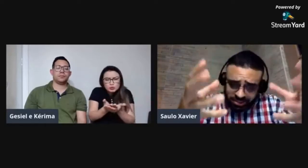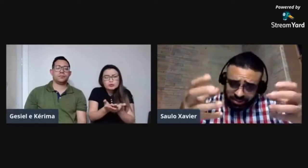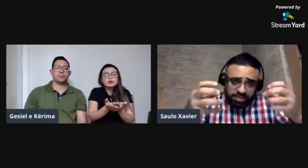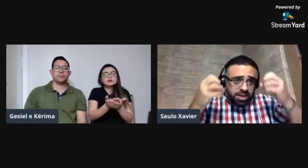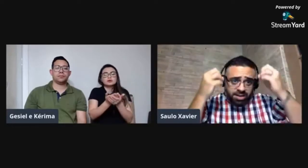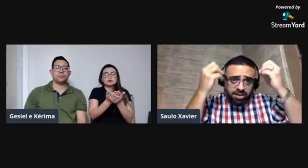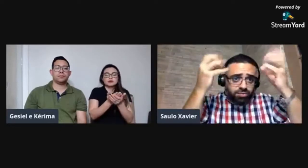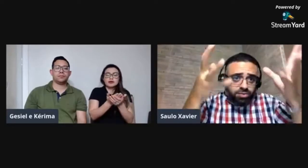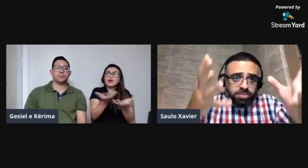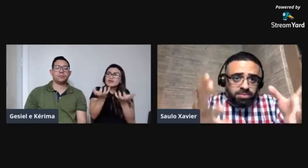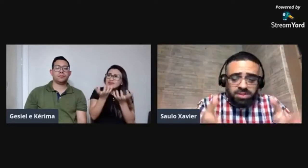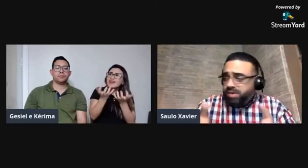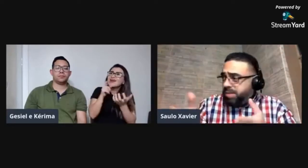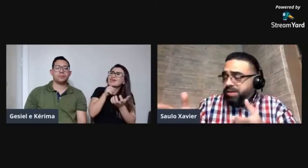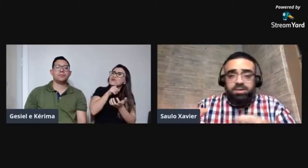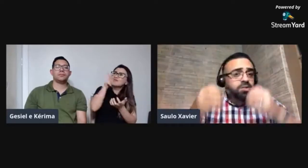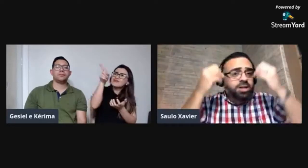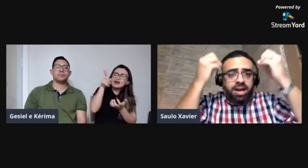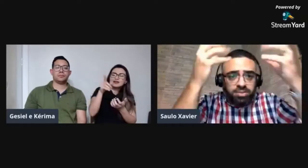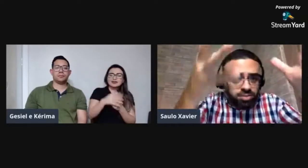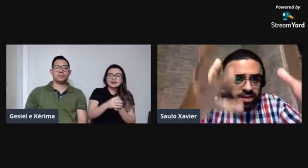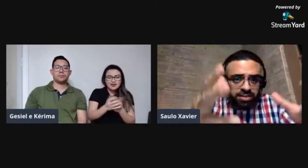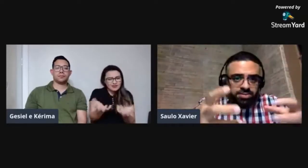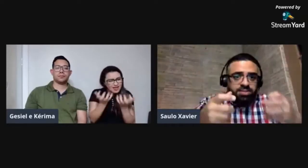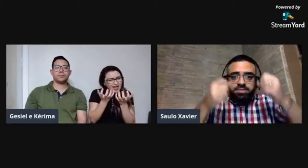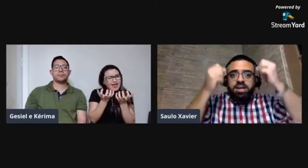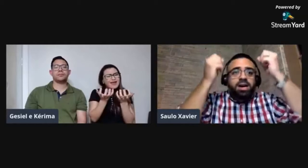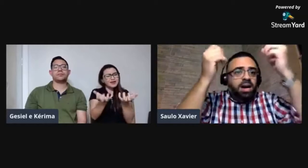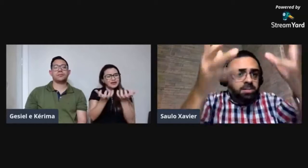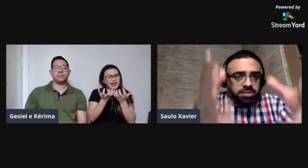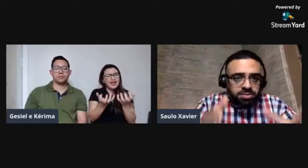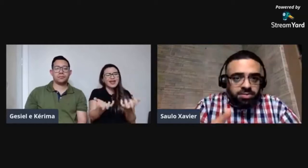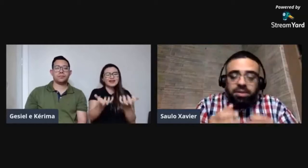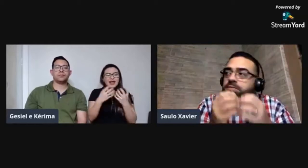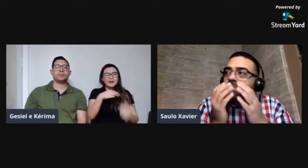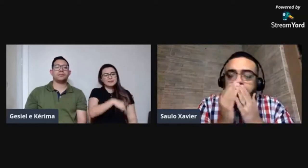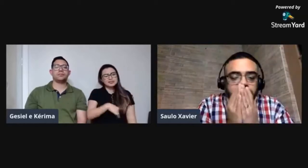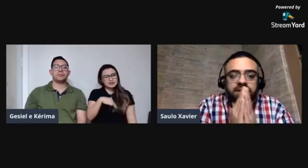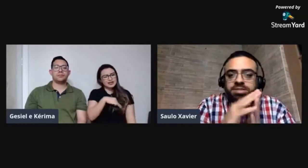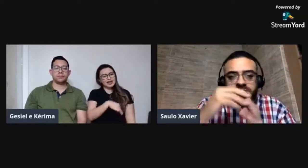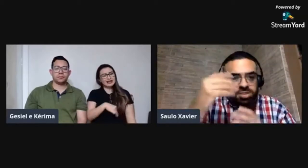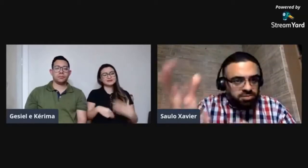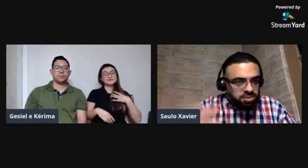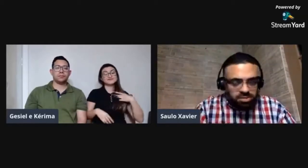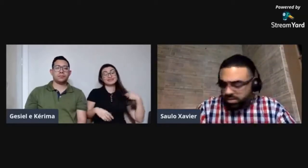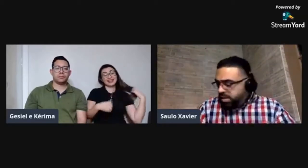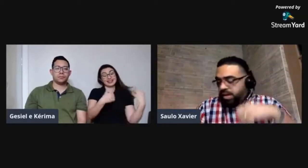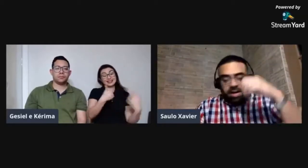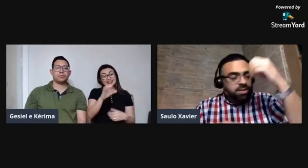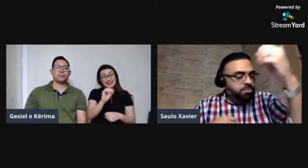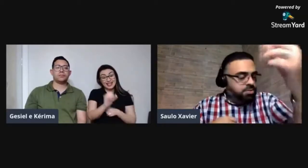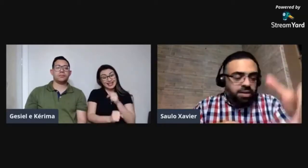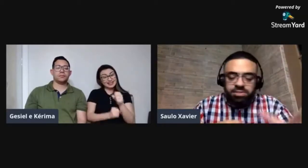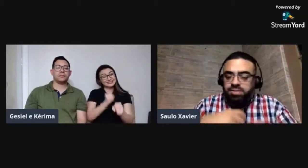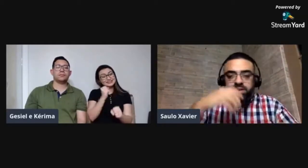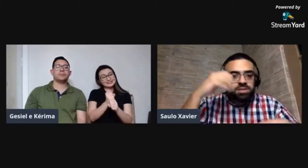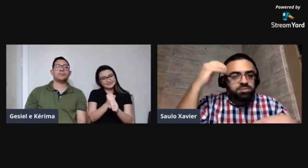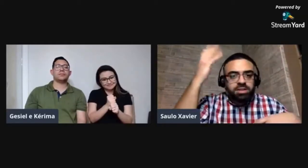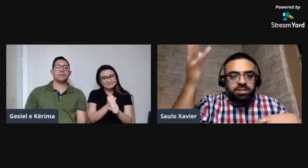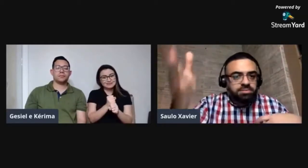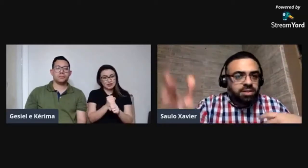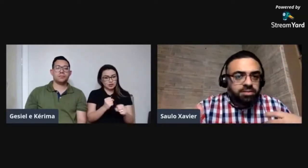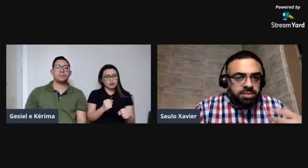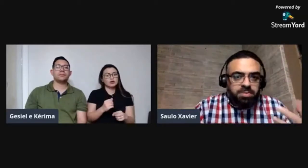quero ir, eu vou, mas você não vai mais não, eu quero, estou querendo ir. Ah, mas não sei o que. ele desiste de você. Aí depois, aí você